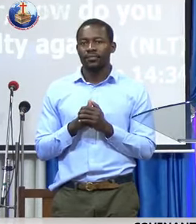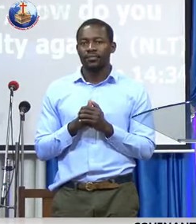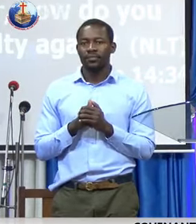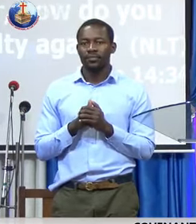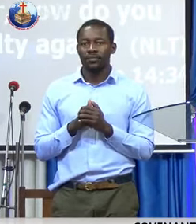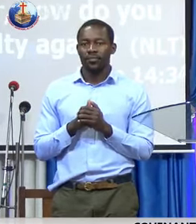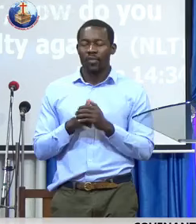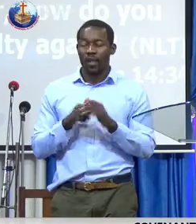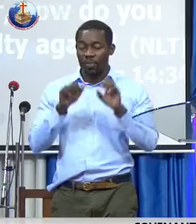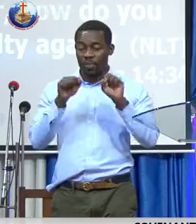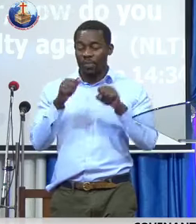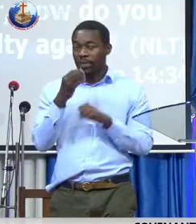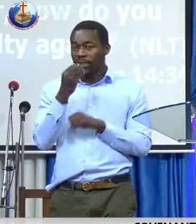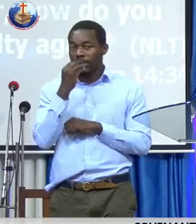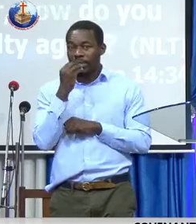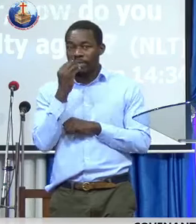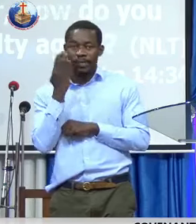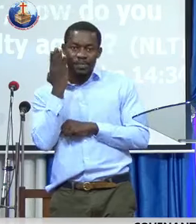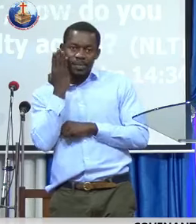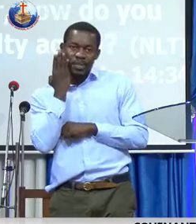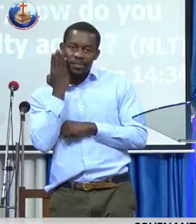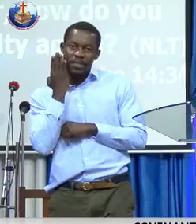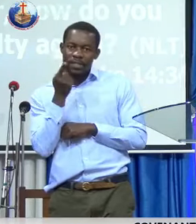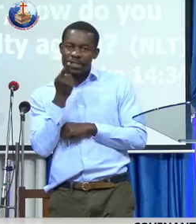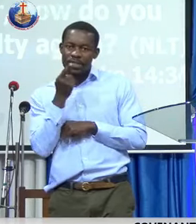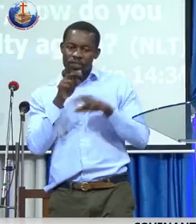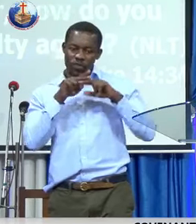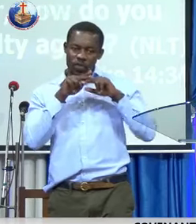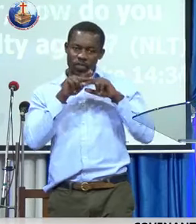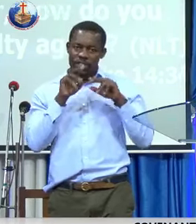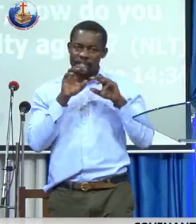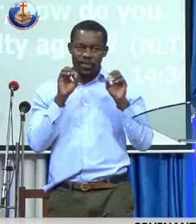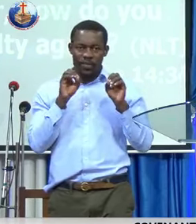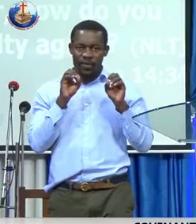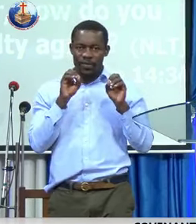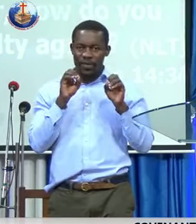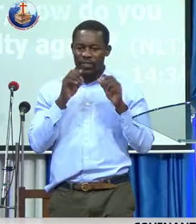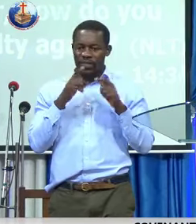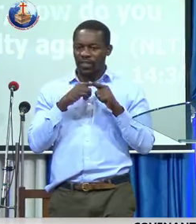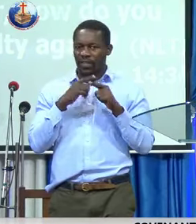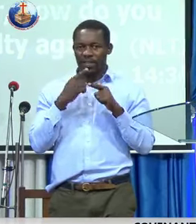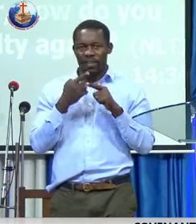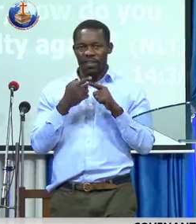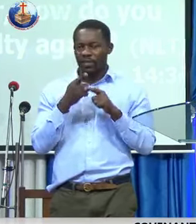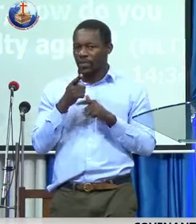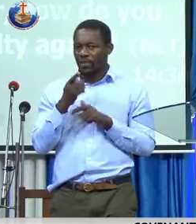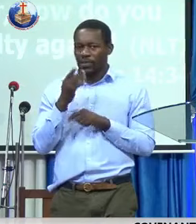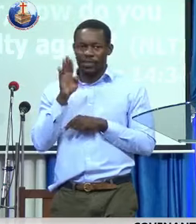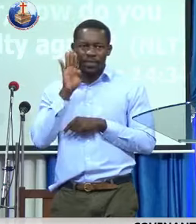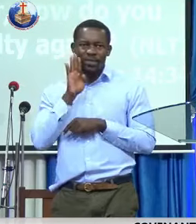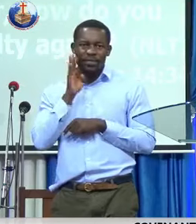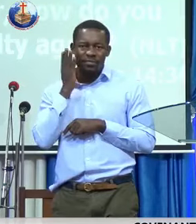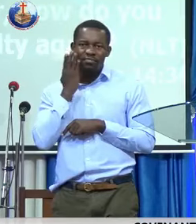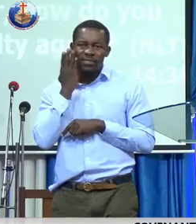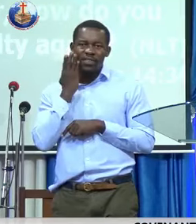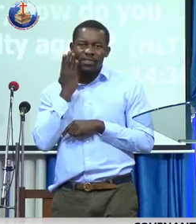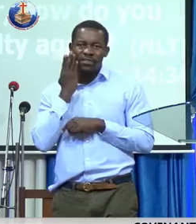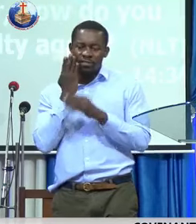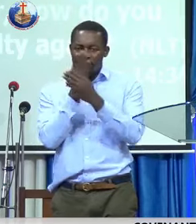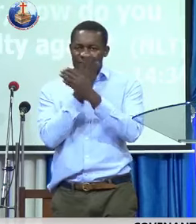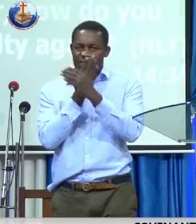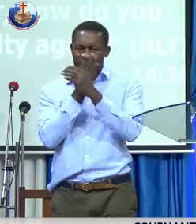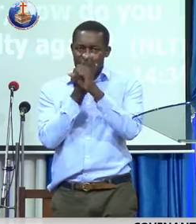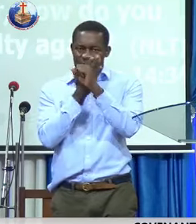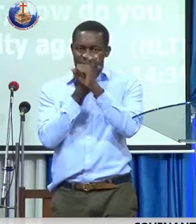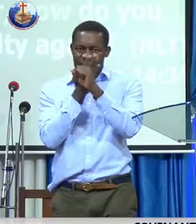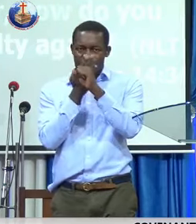meat without salt. Jaribu kula nyama bila chumvi. And that day you will say meat is not sweet. Na utasema